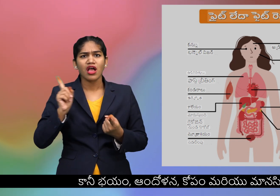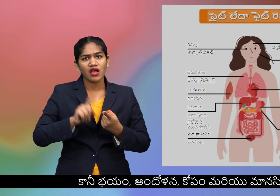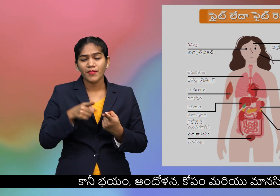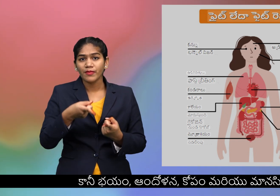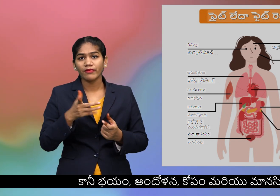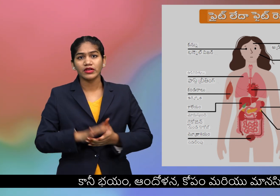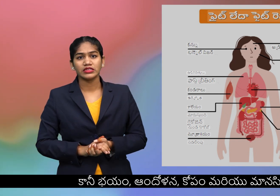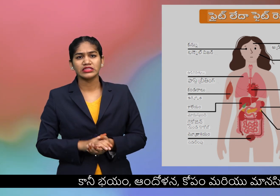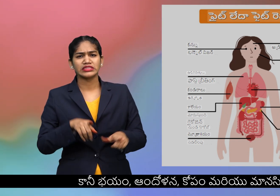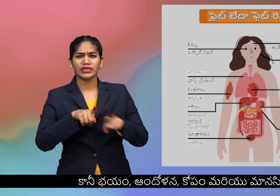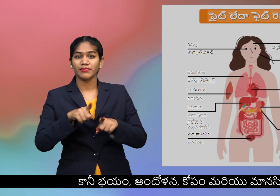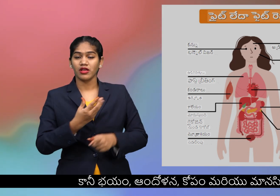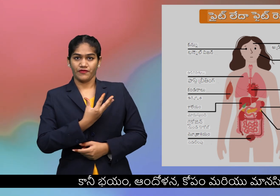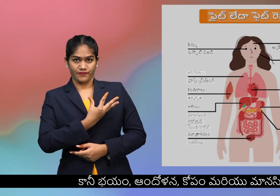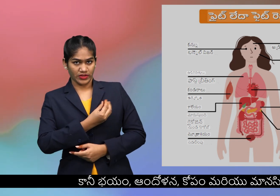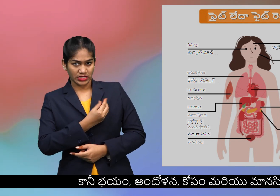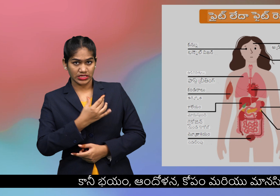ఒత్తిడి